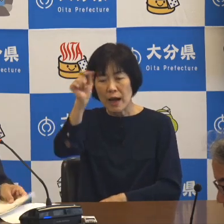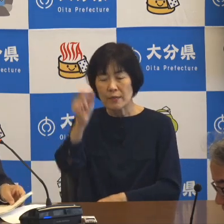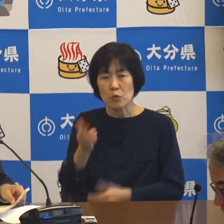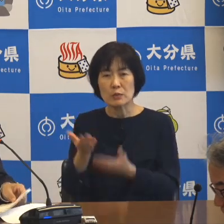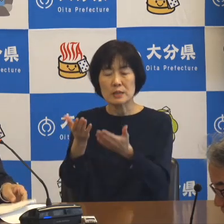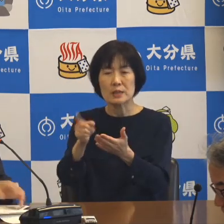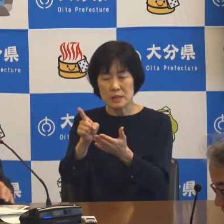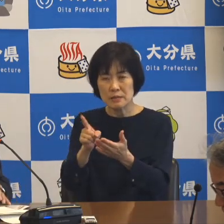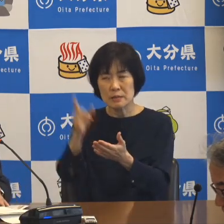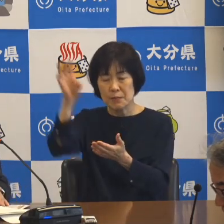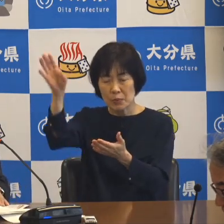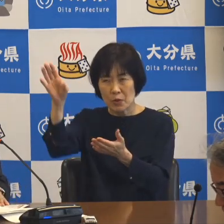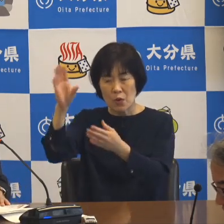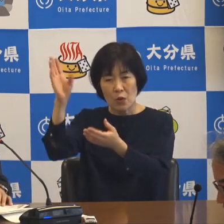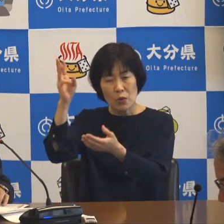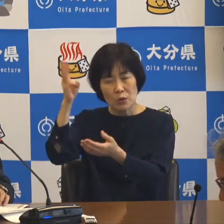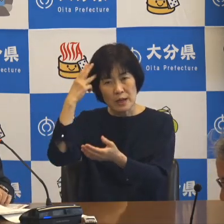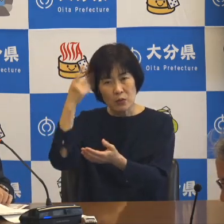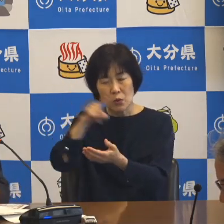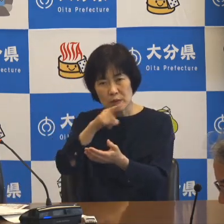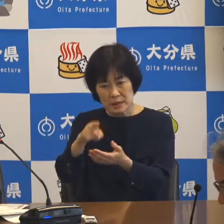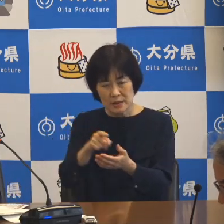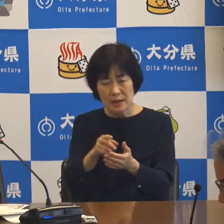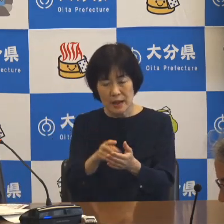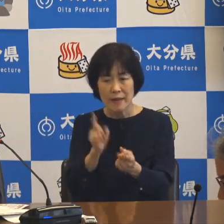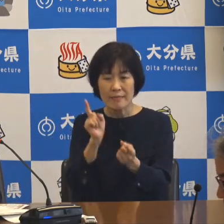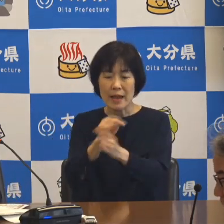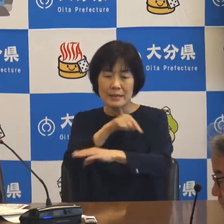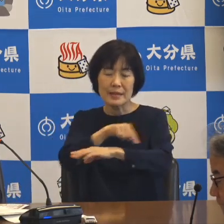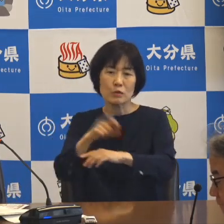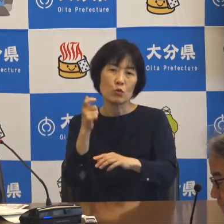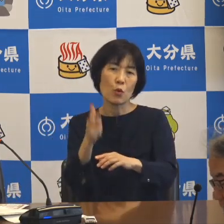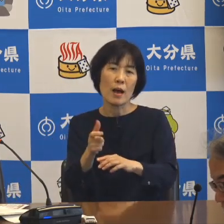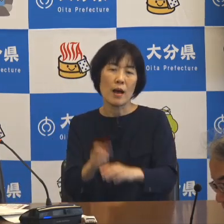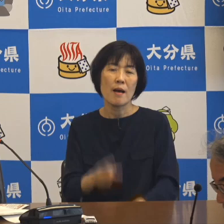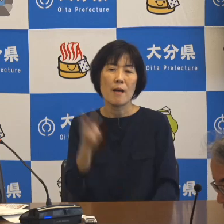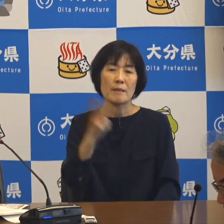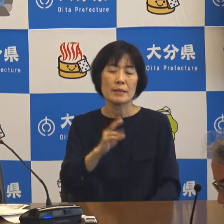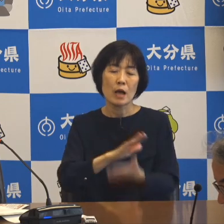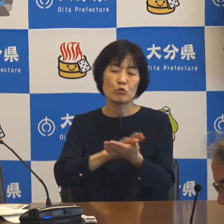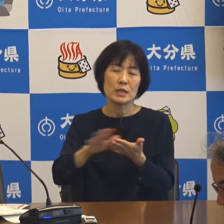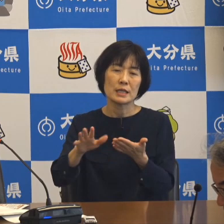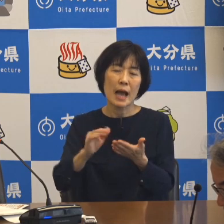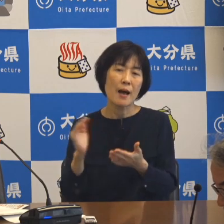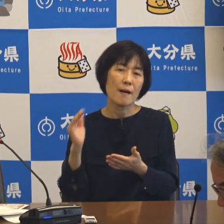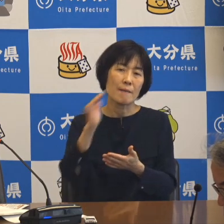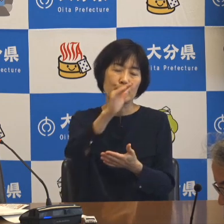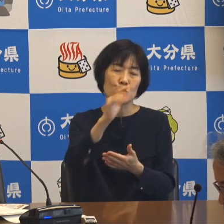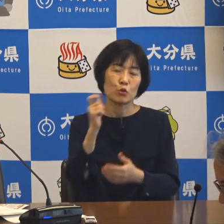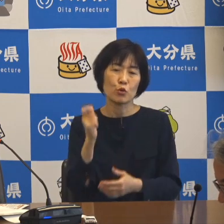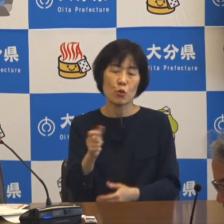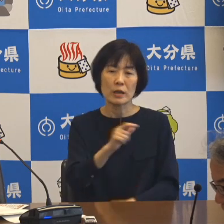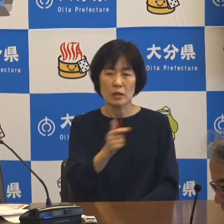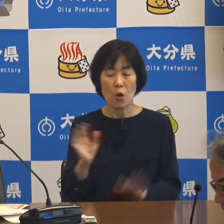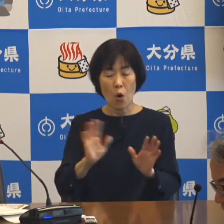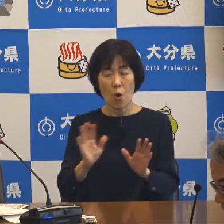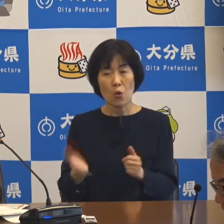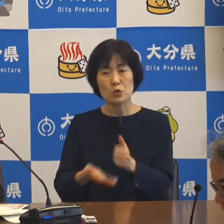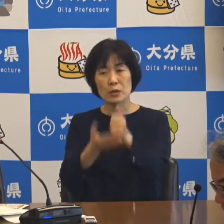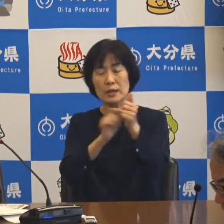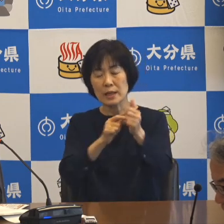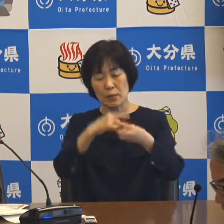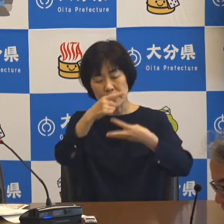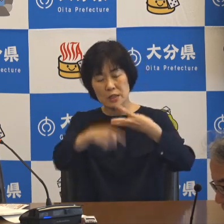化など、環境保全ではグリーンアップ大分、そして子育てなど3つの日本一の取り組みということ